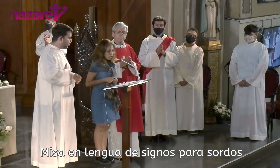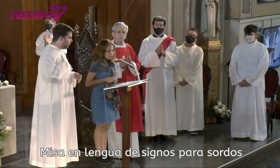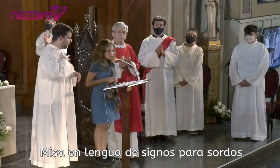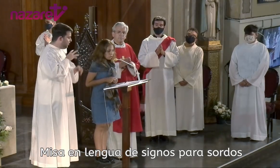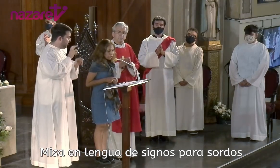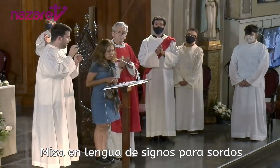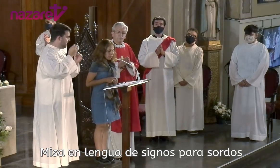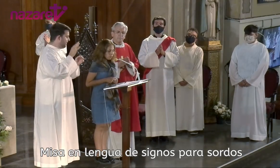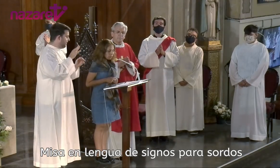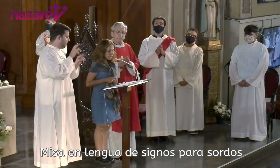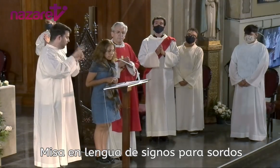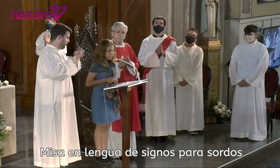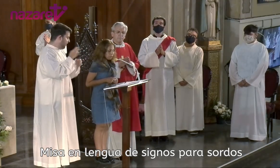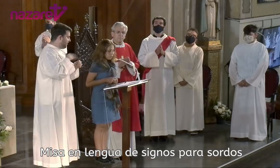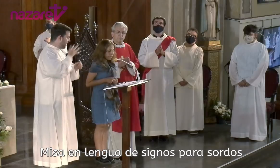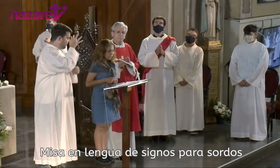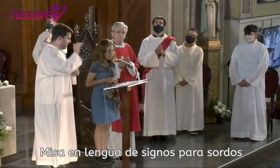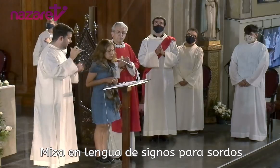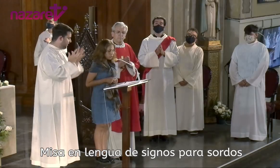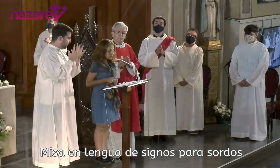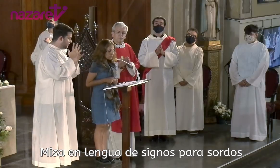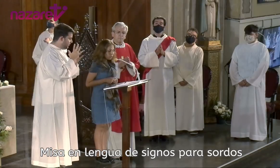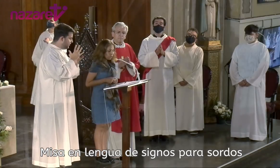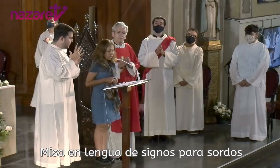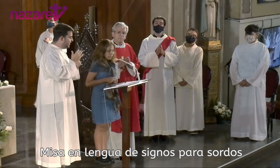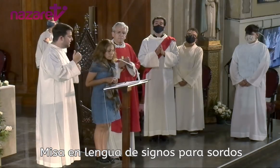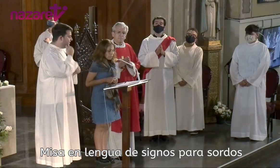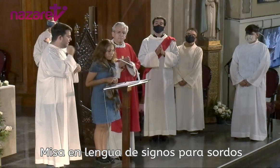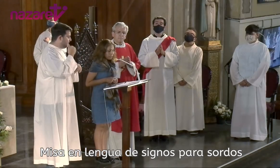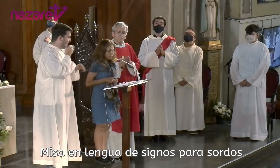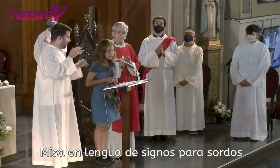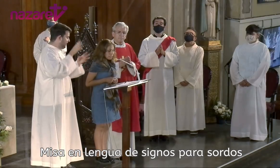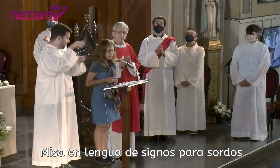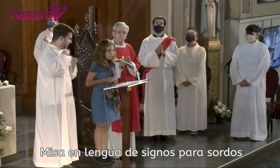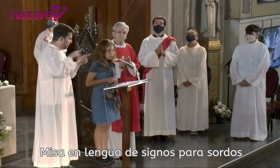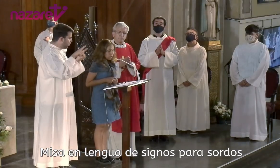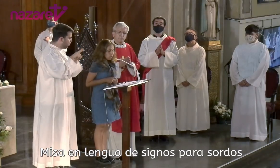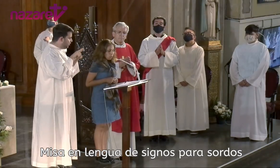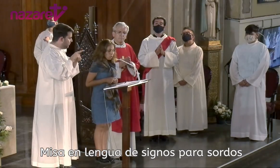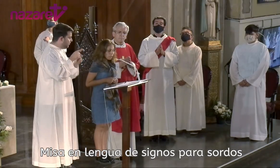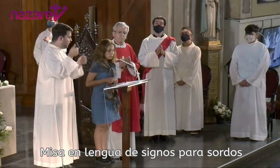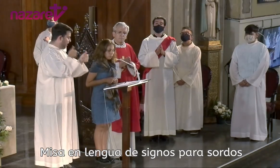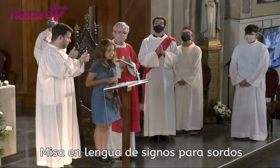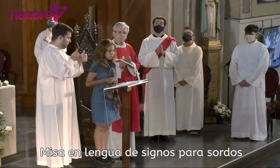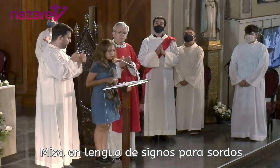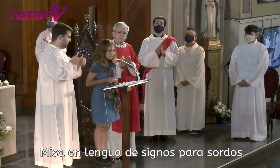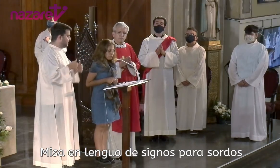gozo renovador de la fe en Jesucristo y sepa transmitirla como los